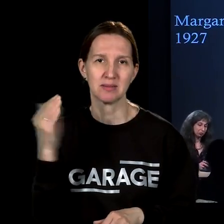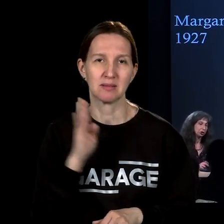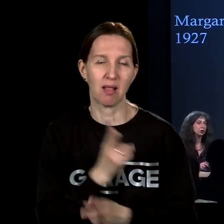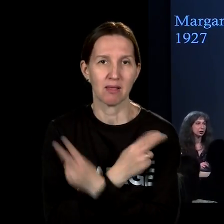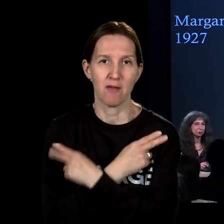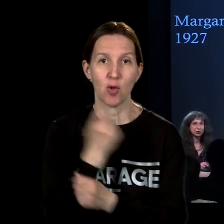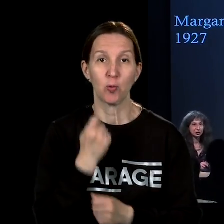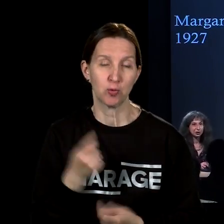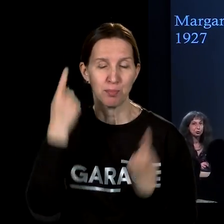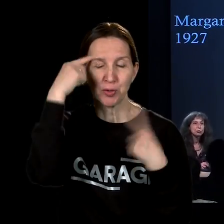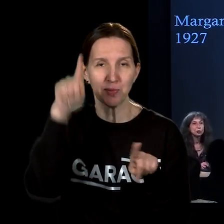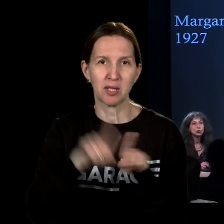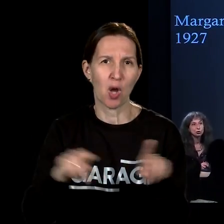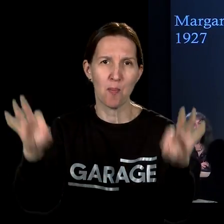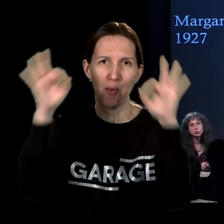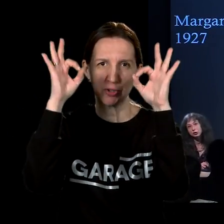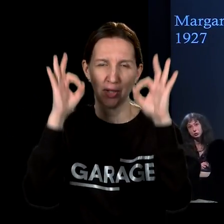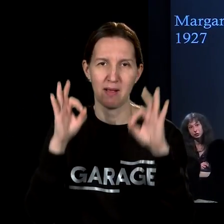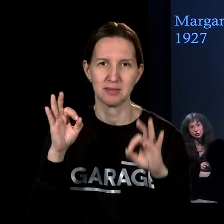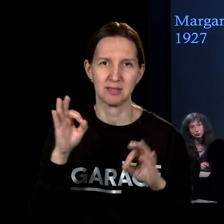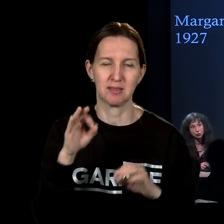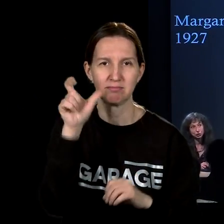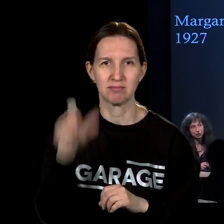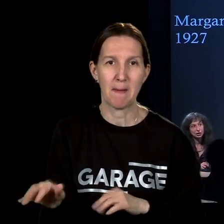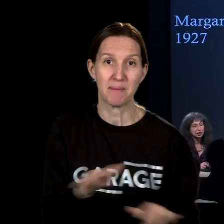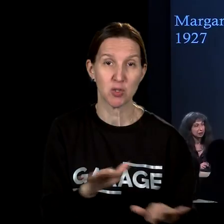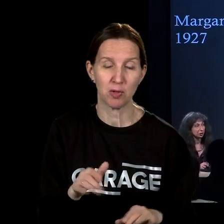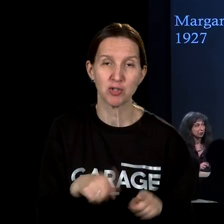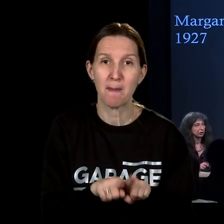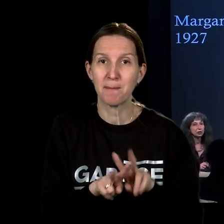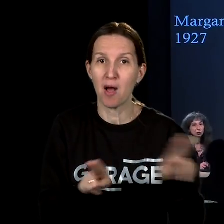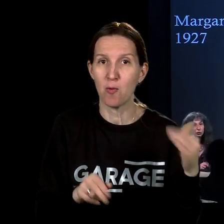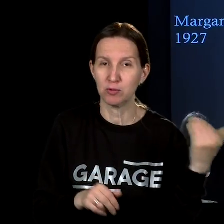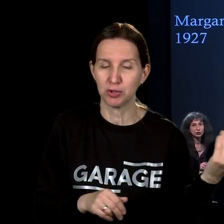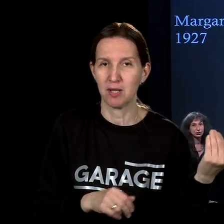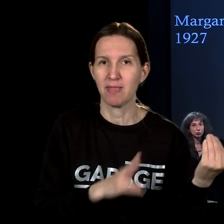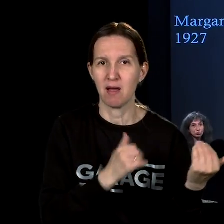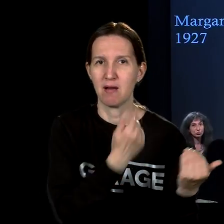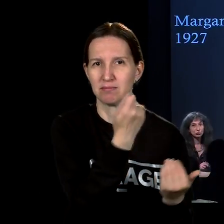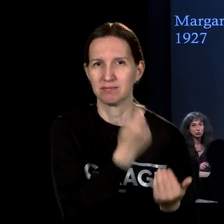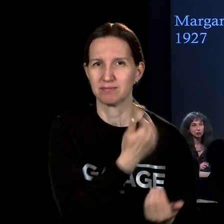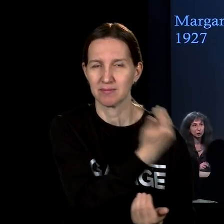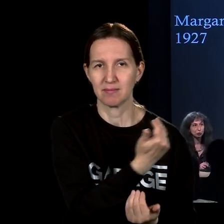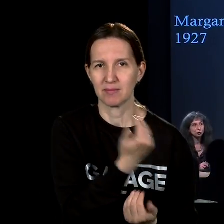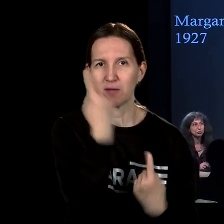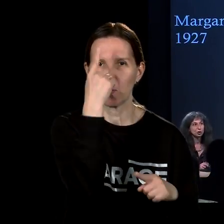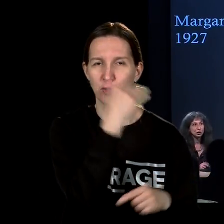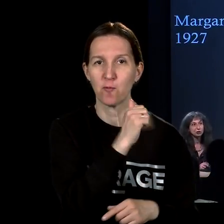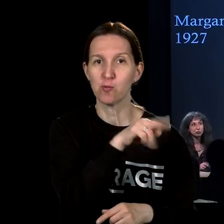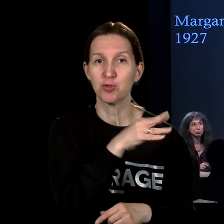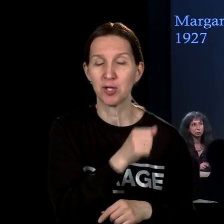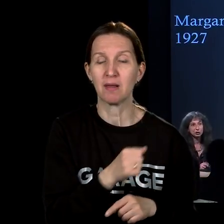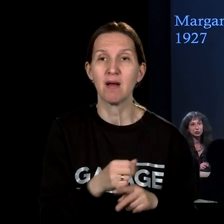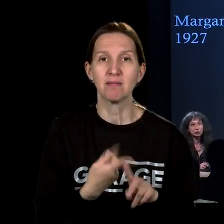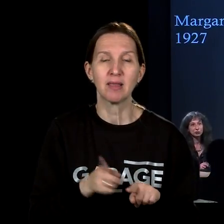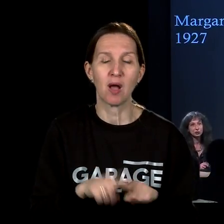вот большеглазых персонажей, очень похожих, собственно говоря, на персонажей Фуджиты. И Маргарет Кин, которая является синонимом такого вот абсолютного,